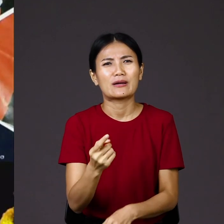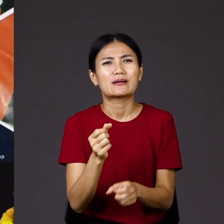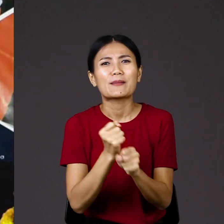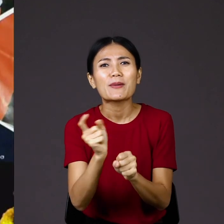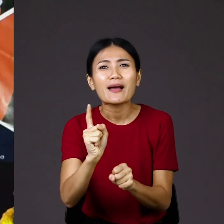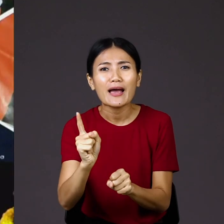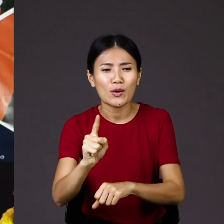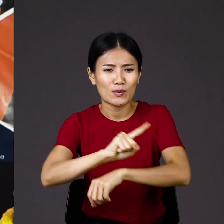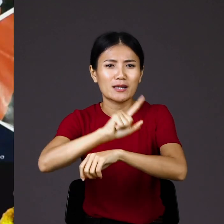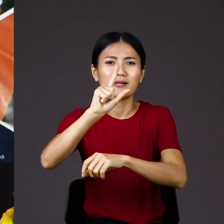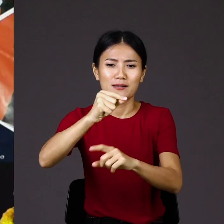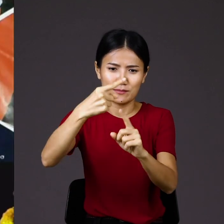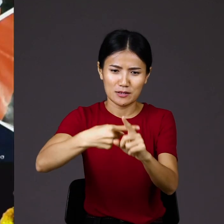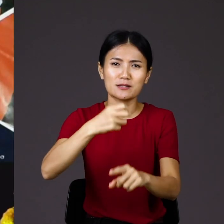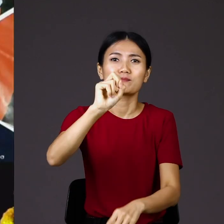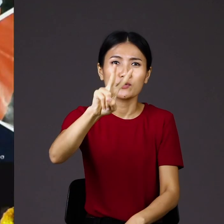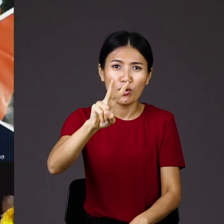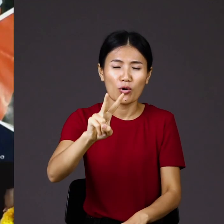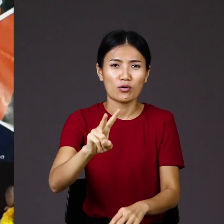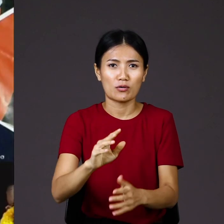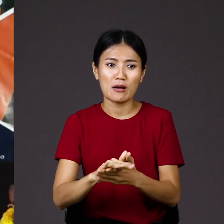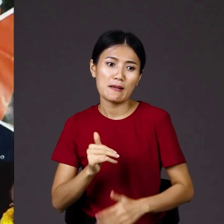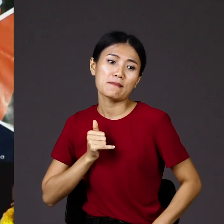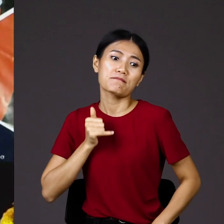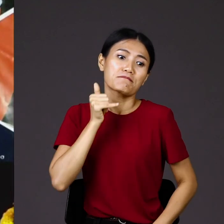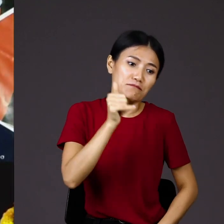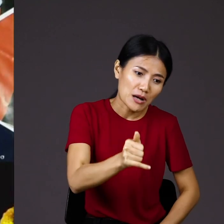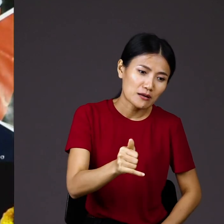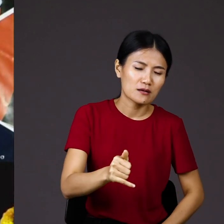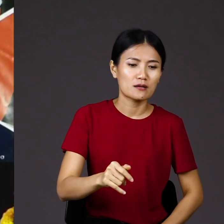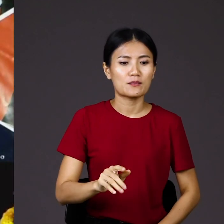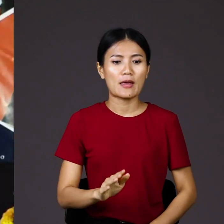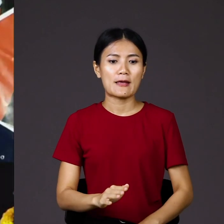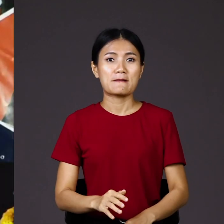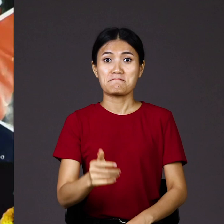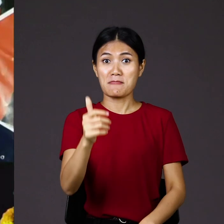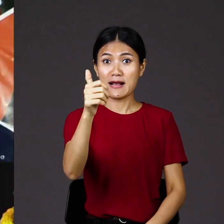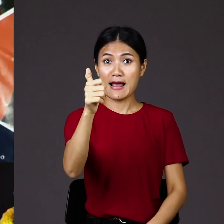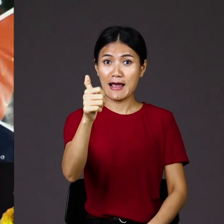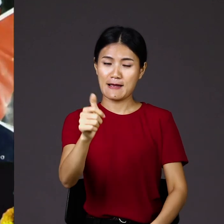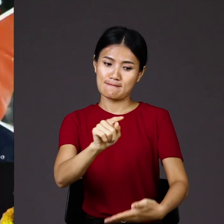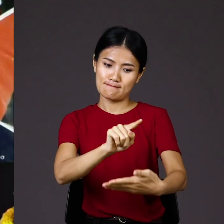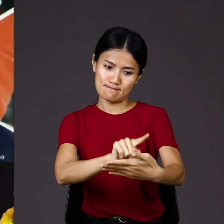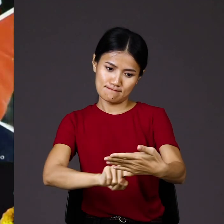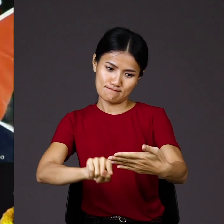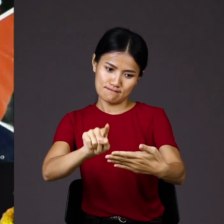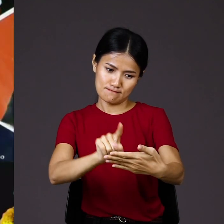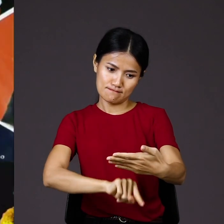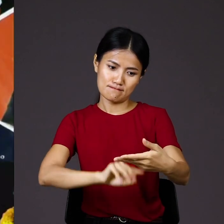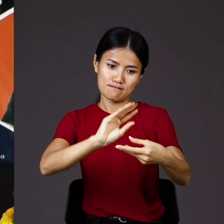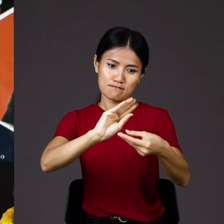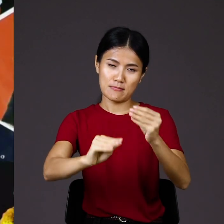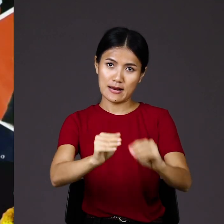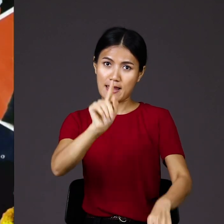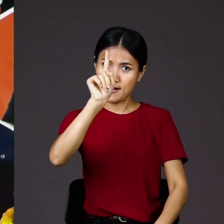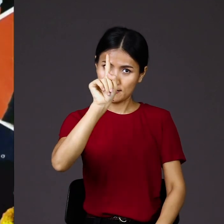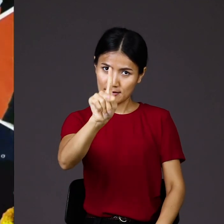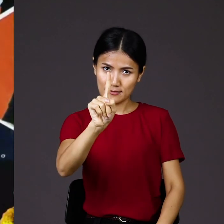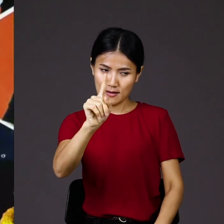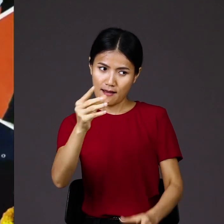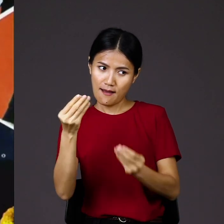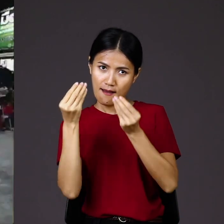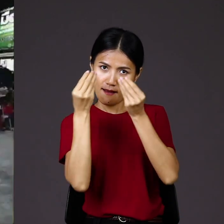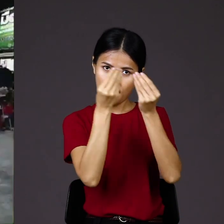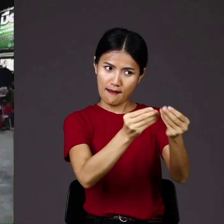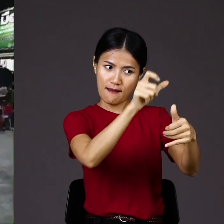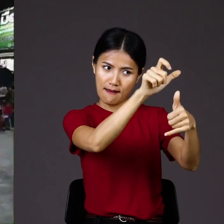ก็คือวันที่20ธันวาคมนี้เดินหน้าเข้าคูหาจับปากกากาเบอร์หนึ่งให้ไพบูลย์กิ